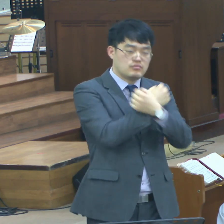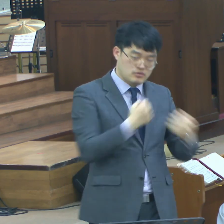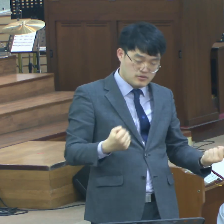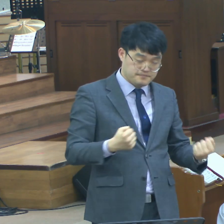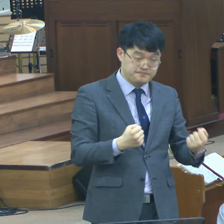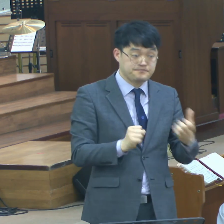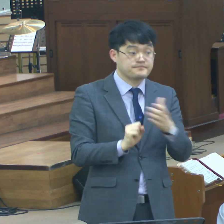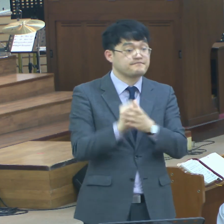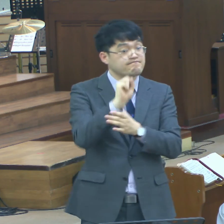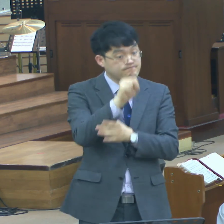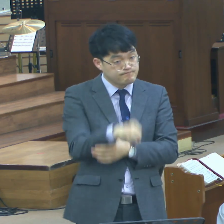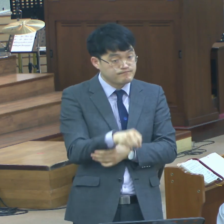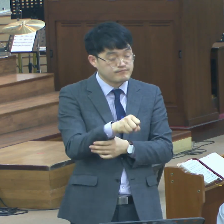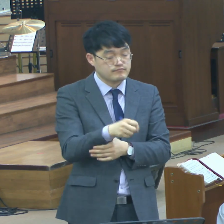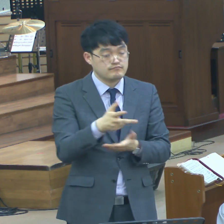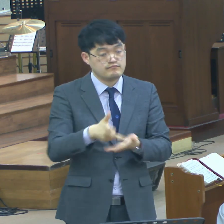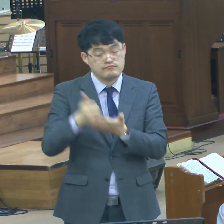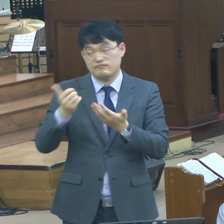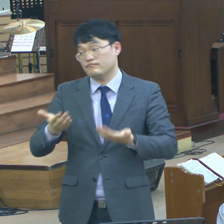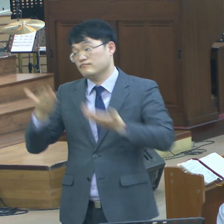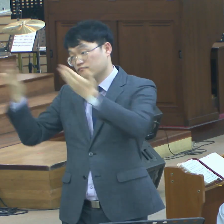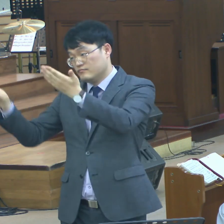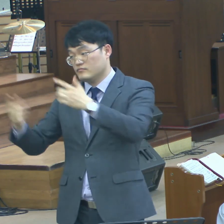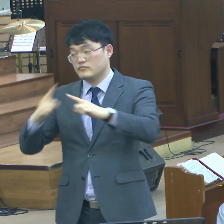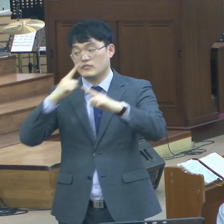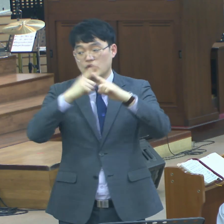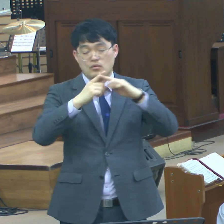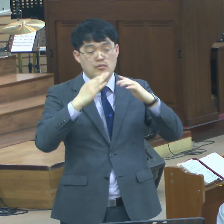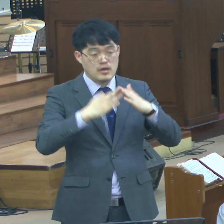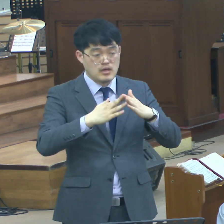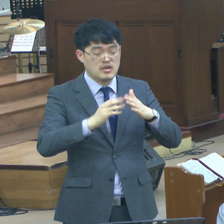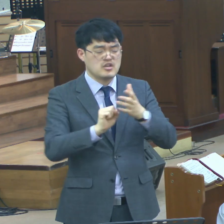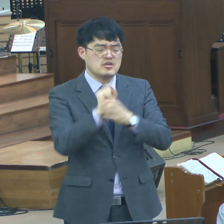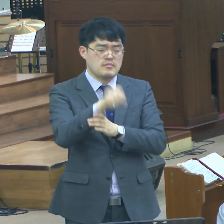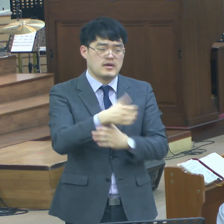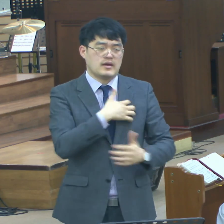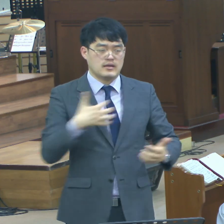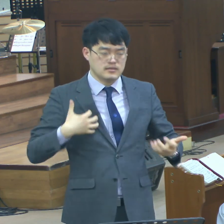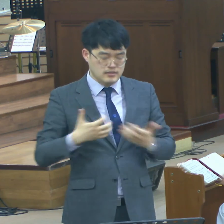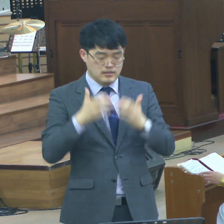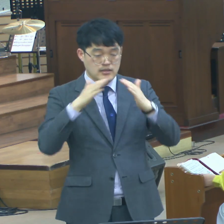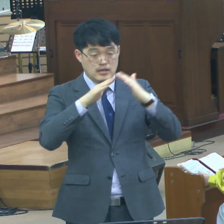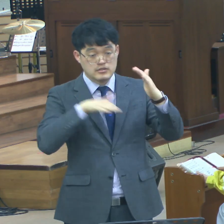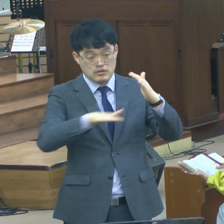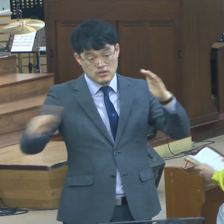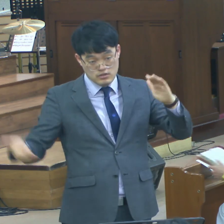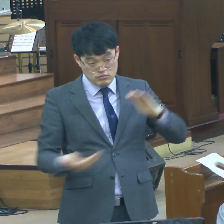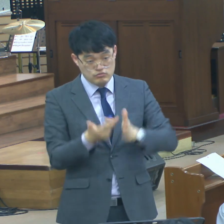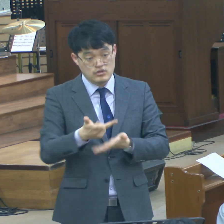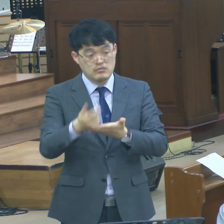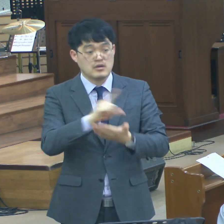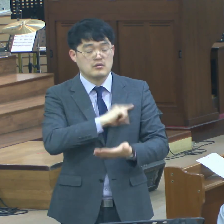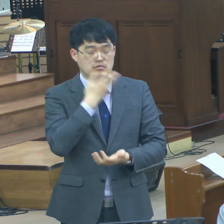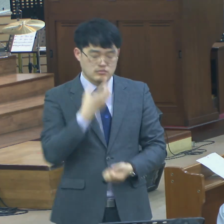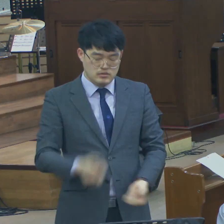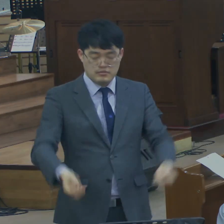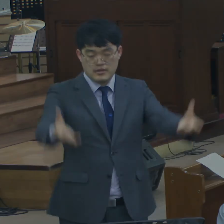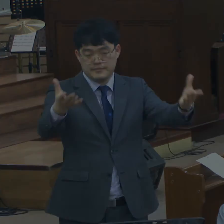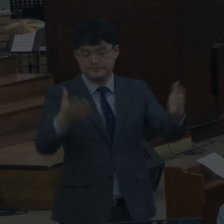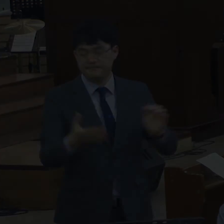그런 열매를 주님 앞에 드릴 수 있는 교회, 그런 열매가 가득한 가정을 이루시기를 주님의 이름으로 축원합니다.